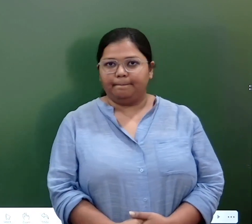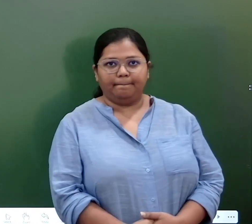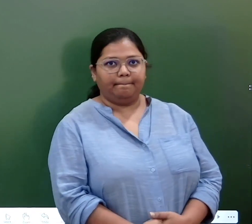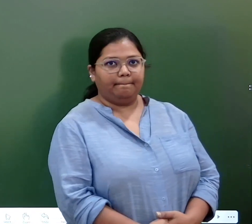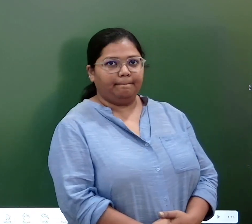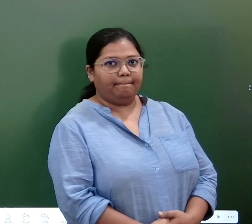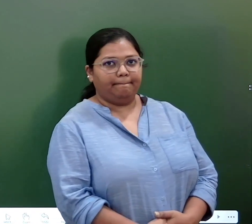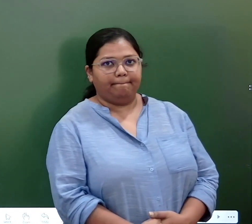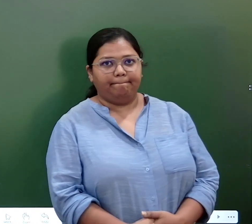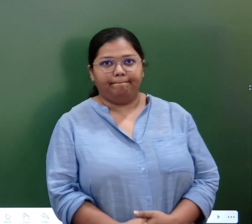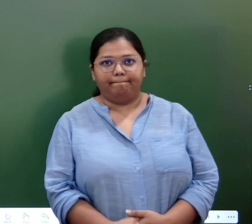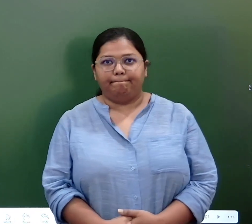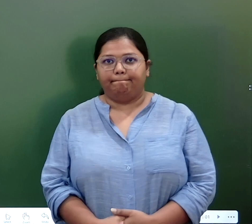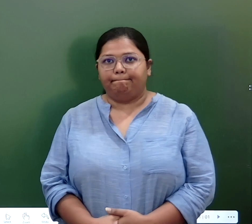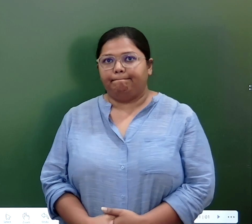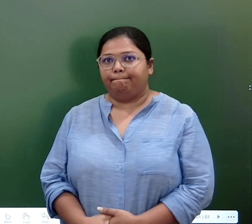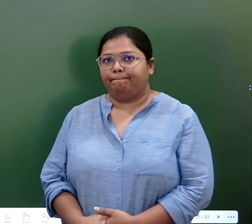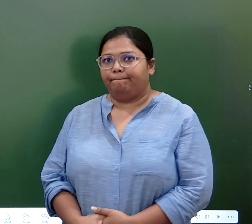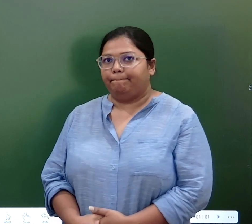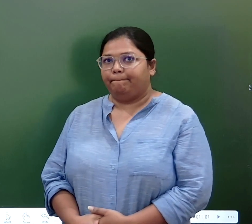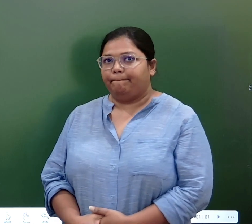डालो